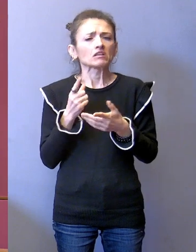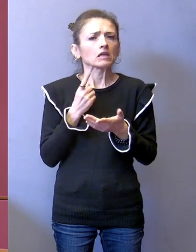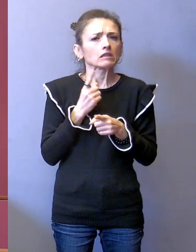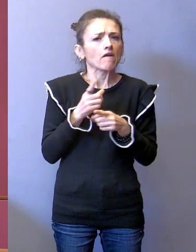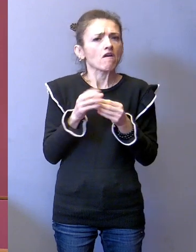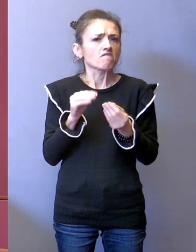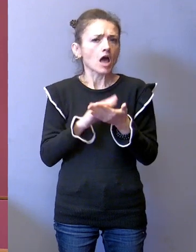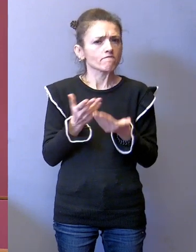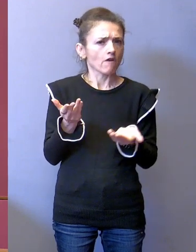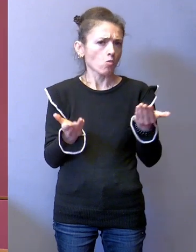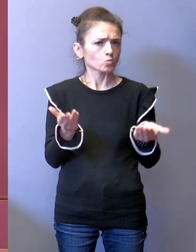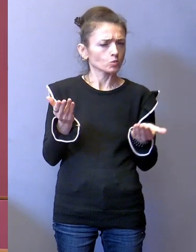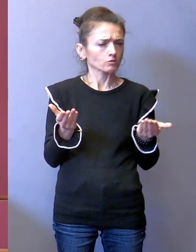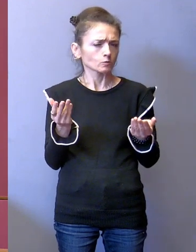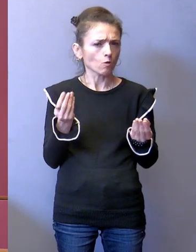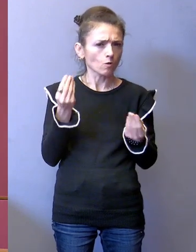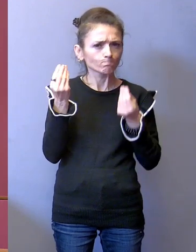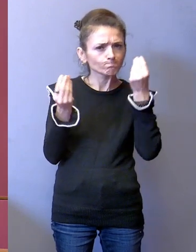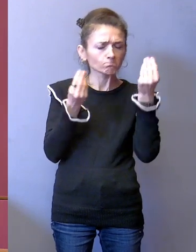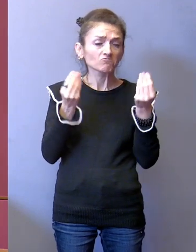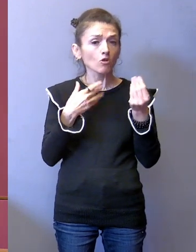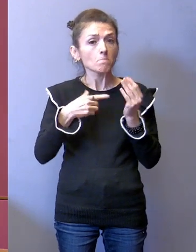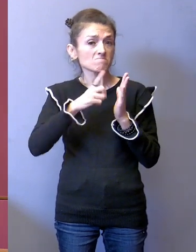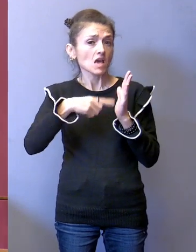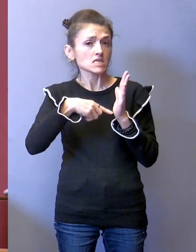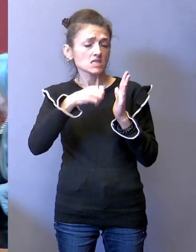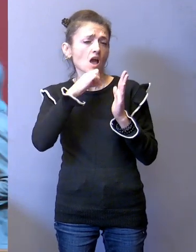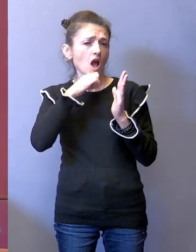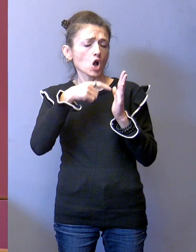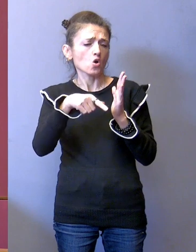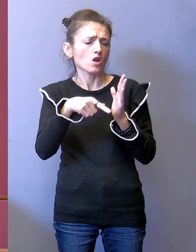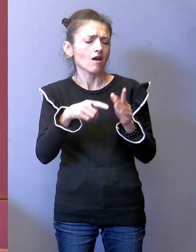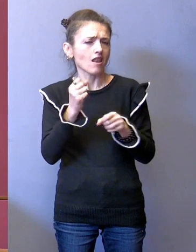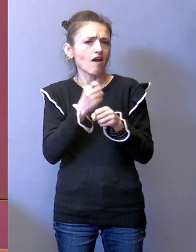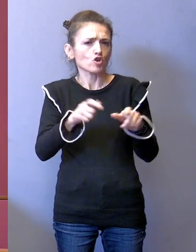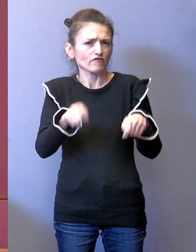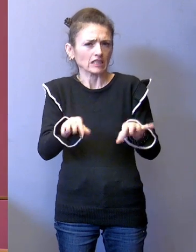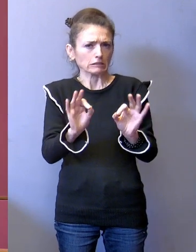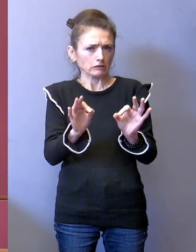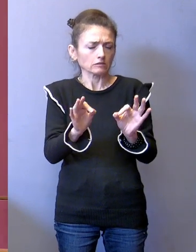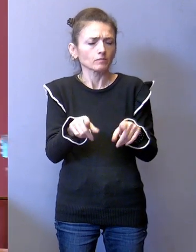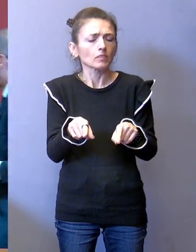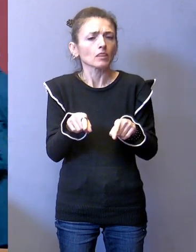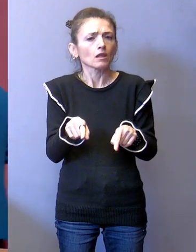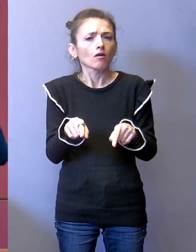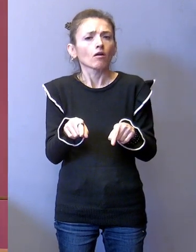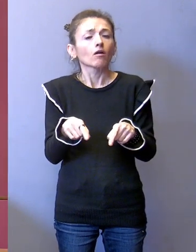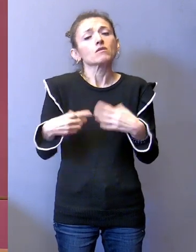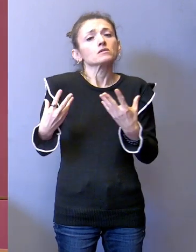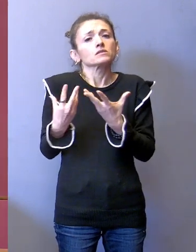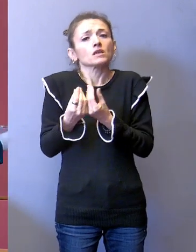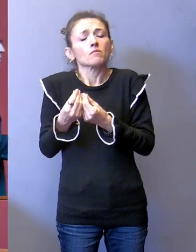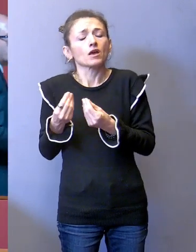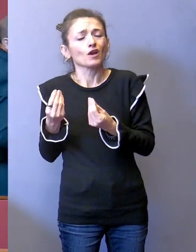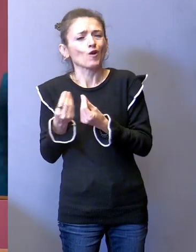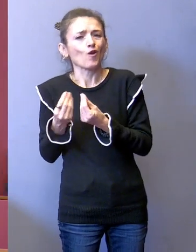anche se abbiamo ancora diversi mesi prima che si inizia a lavorare in zona e insieme alla collega